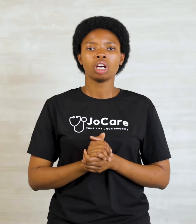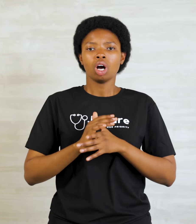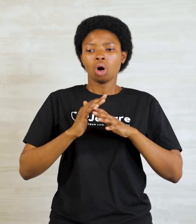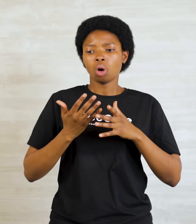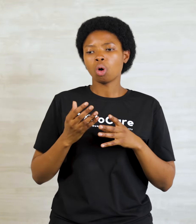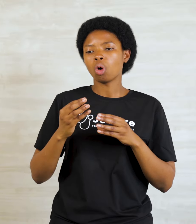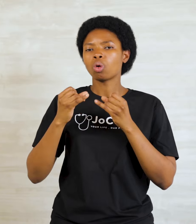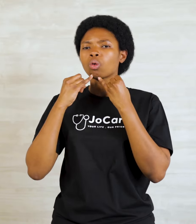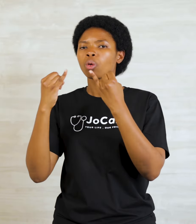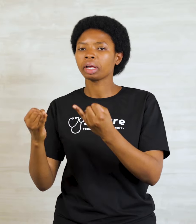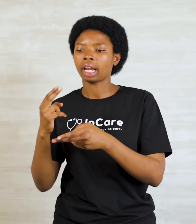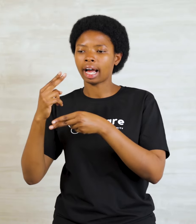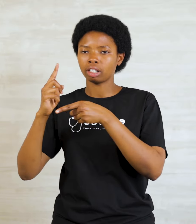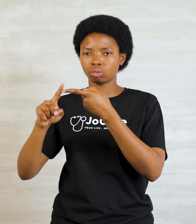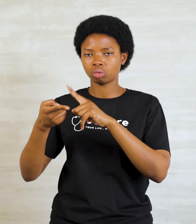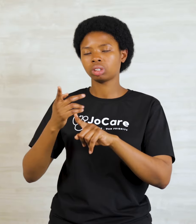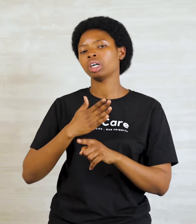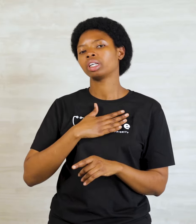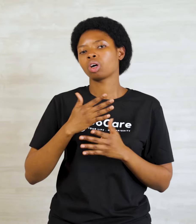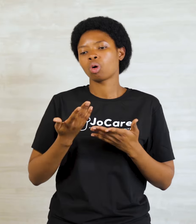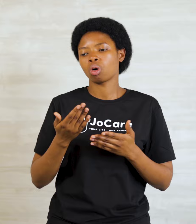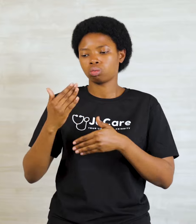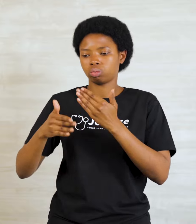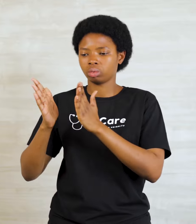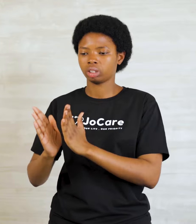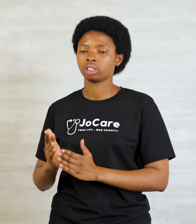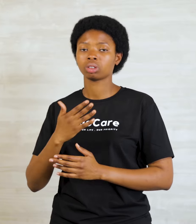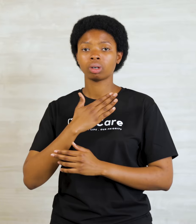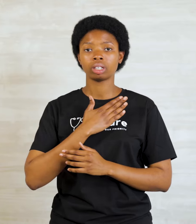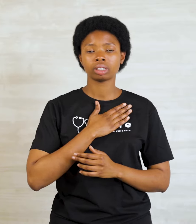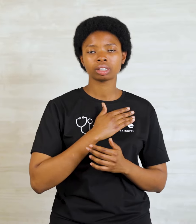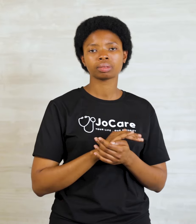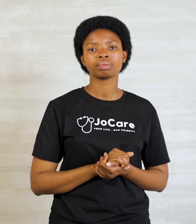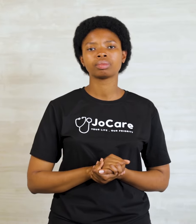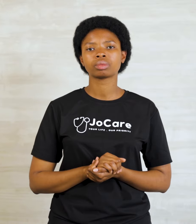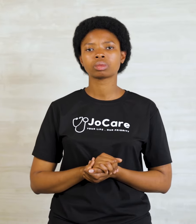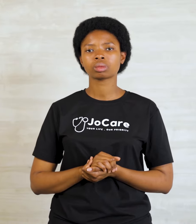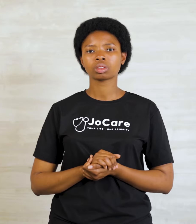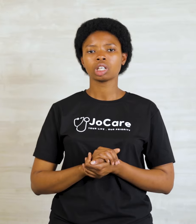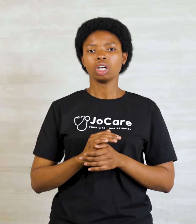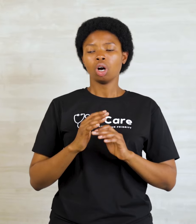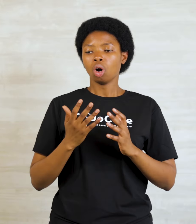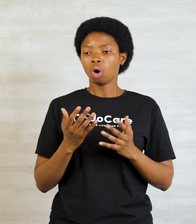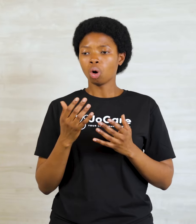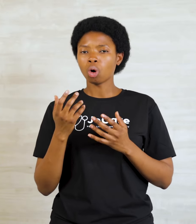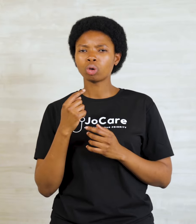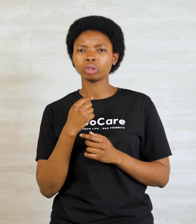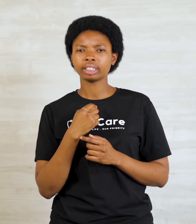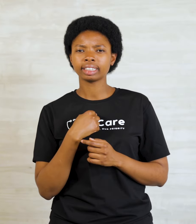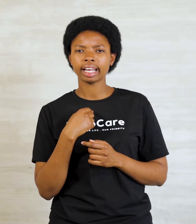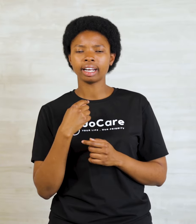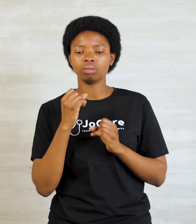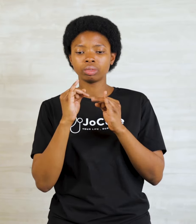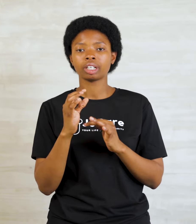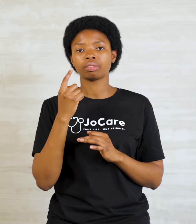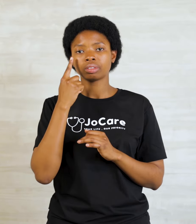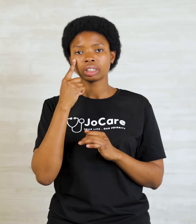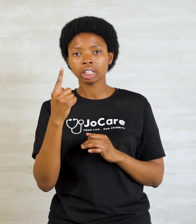mugenzi wanjye, cyangwa simbe ndi wa muntu uri buze ngo ninsanga uri uboneje cyangwa ufite uburyo ukoresha nyine